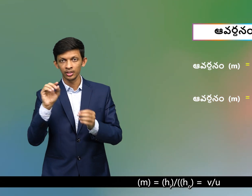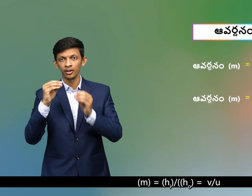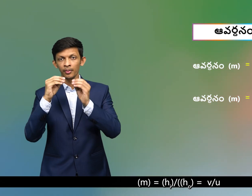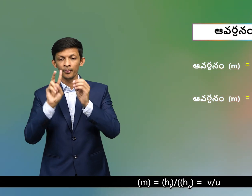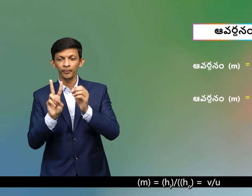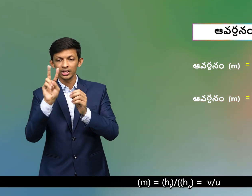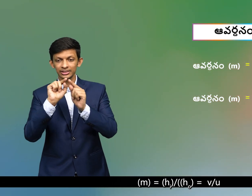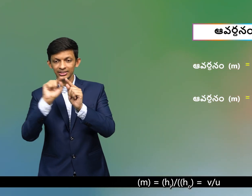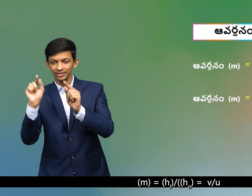v/u.